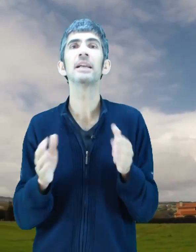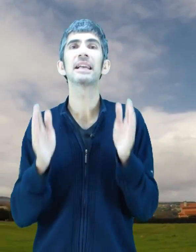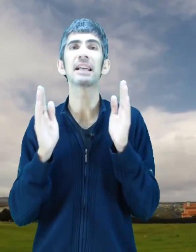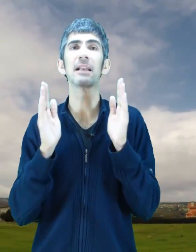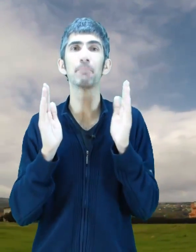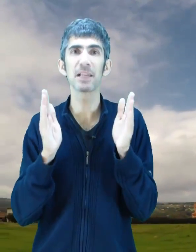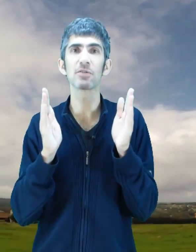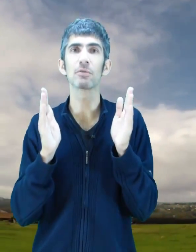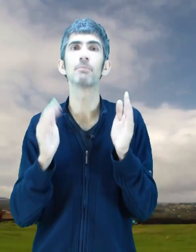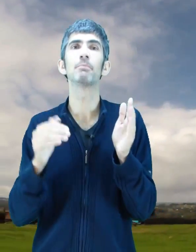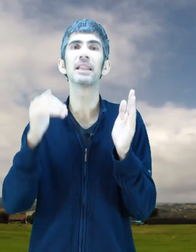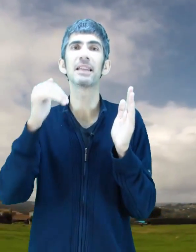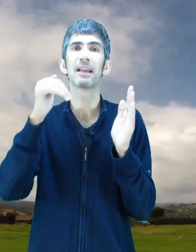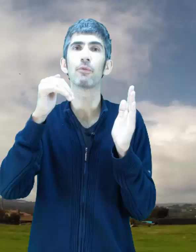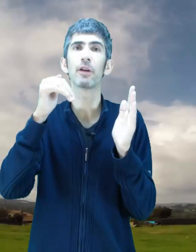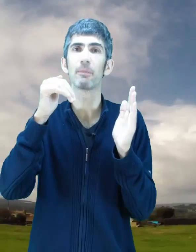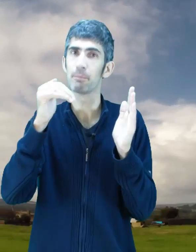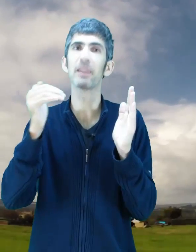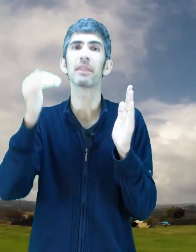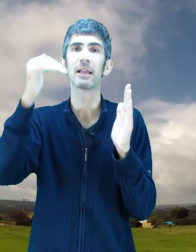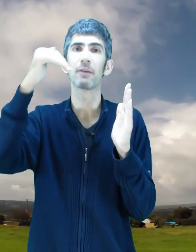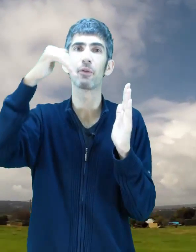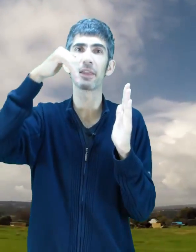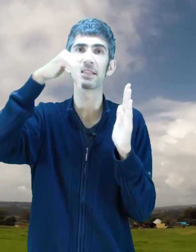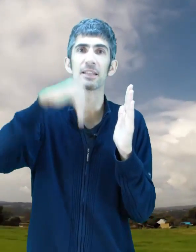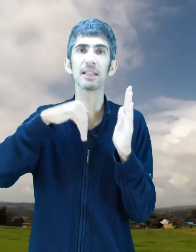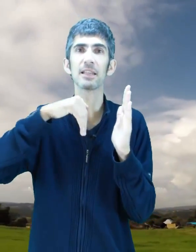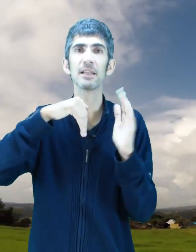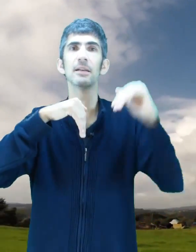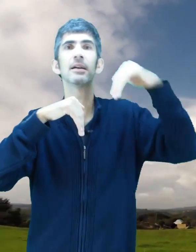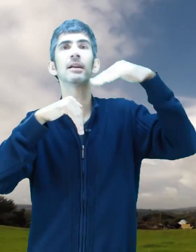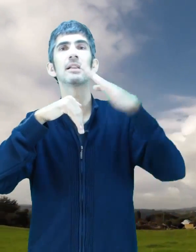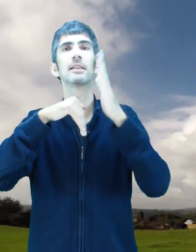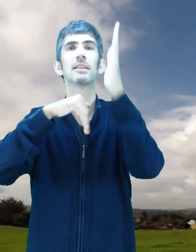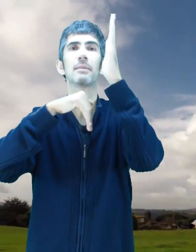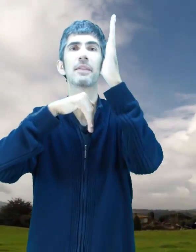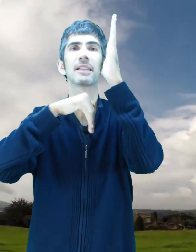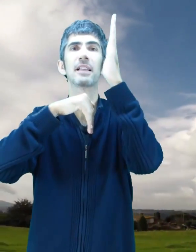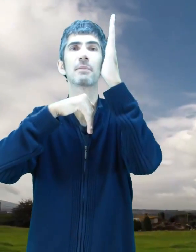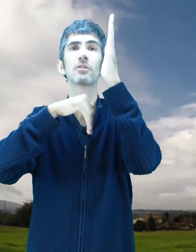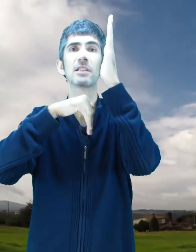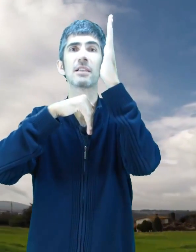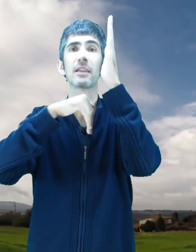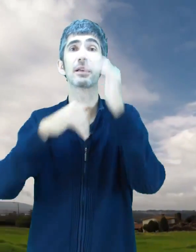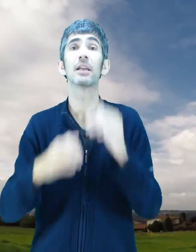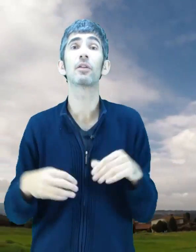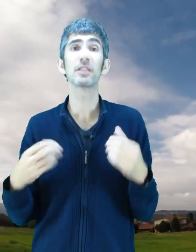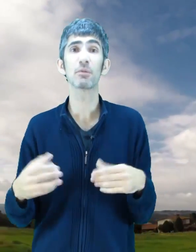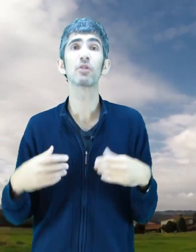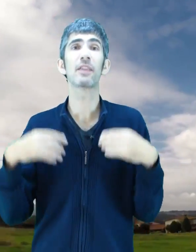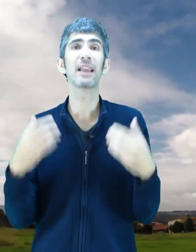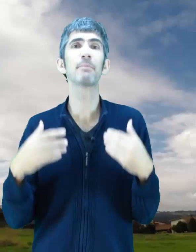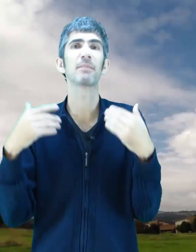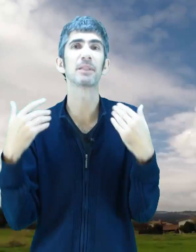que el peso vence a la fuerza ascendente debido a tener menos densidad. Entonces es cuando se da la